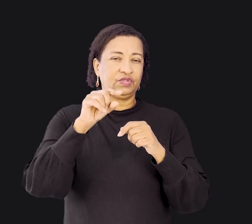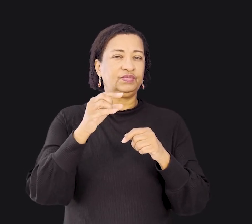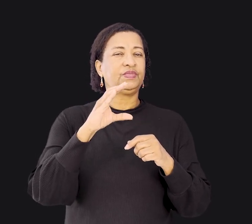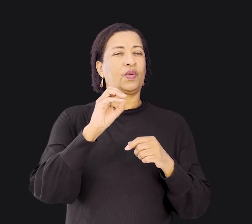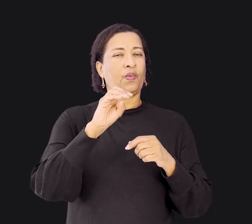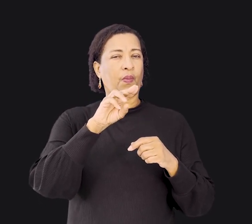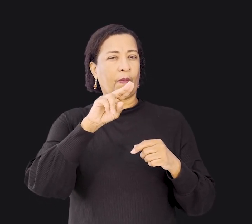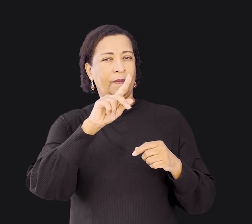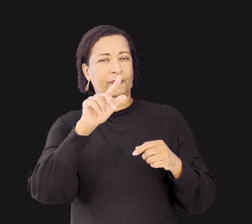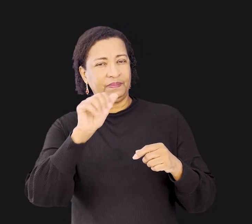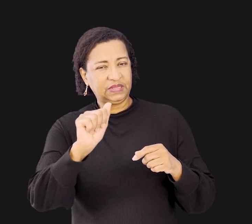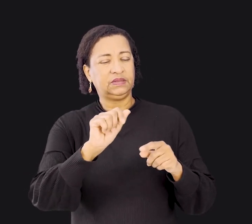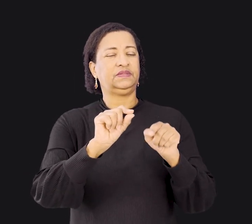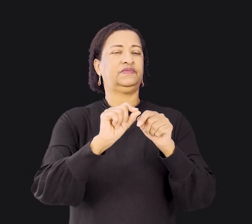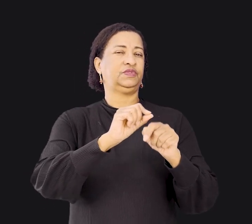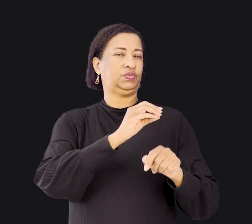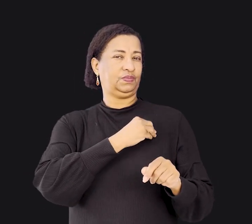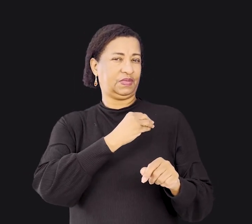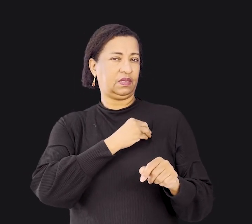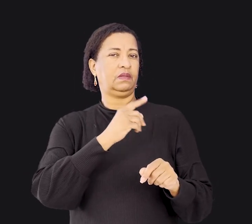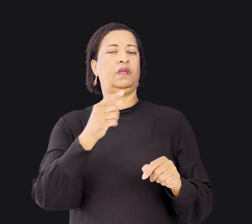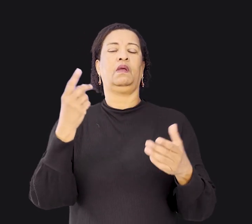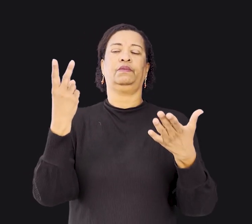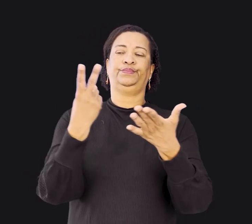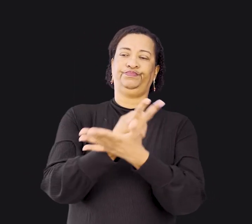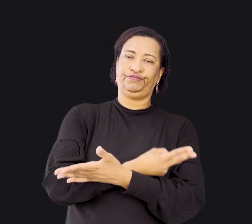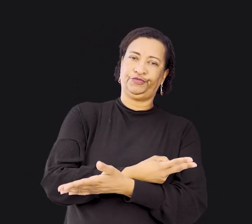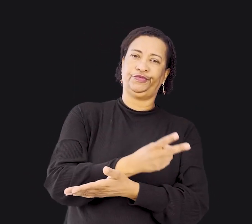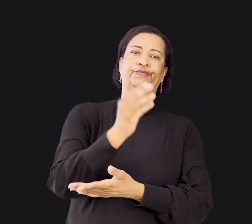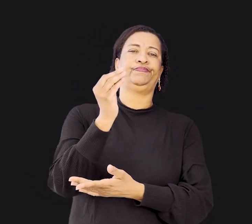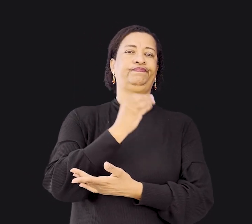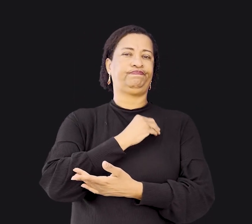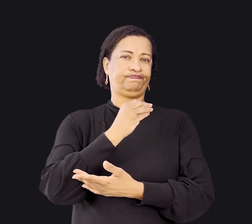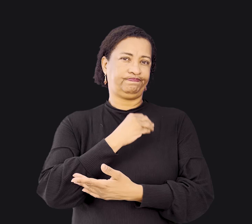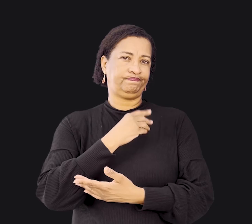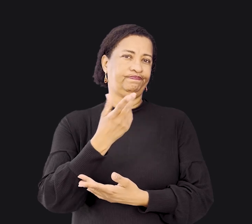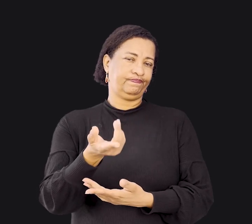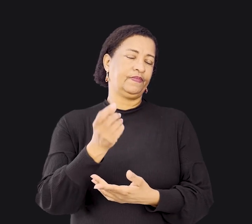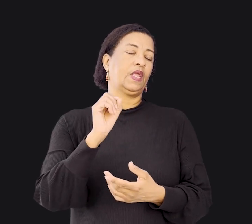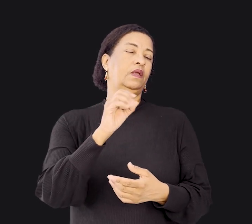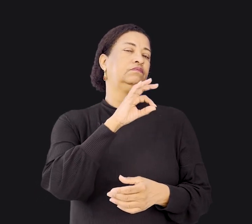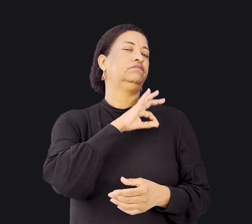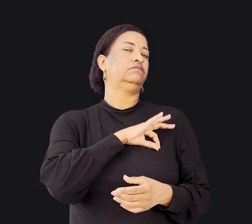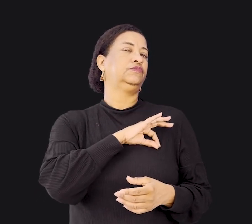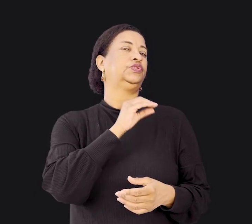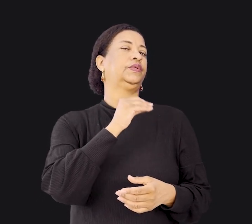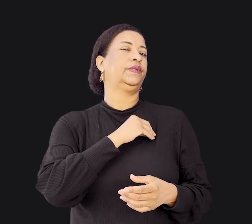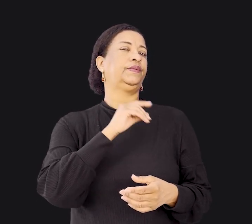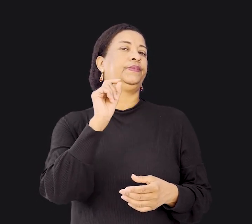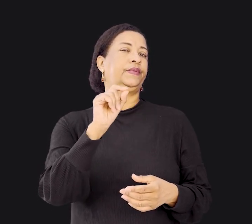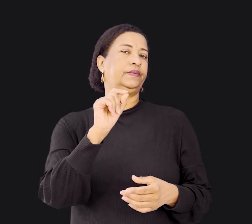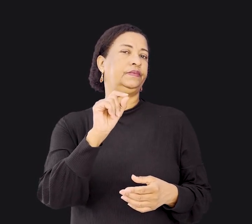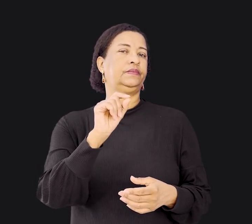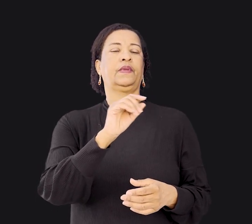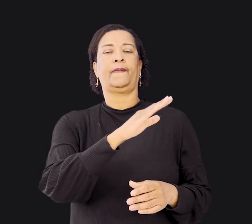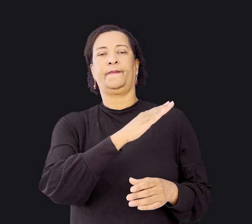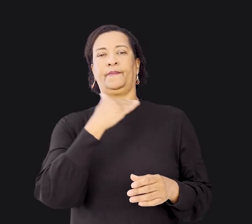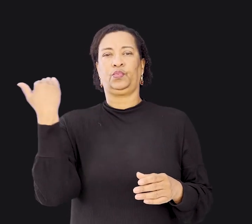leva ao pecado, você vai acabar pecando. E aí, o salário do pecado será a morte. Tanto Tiago